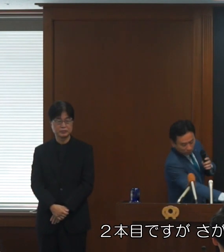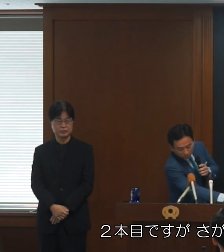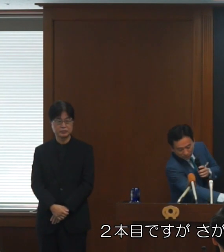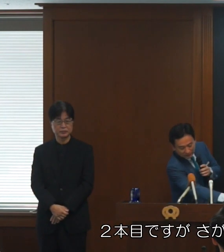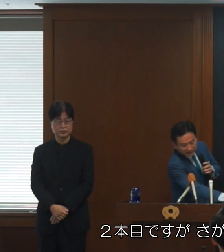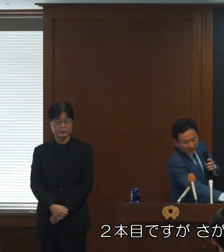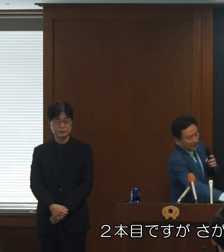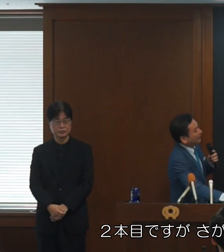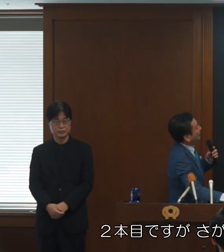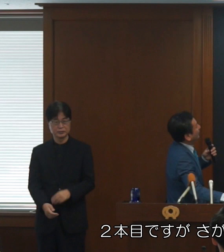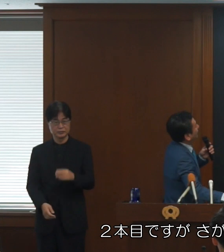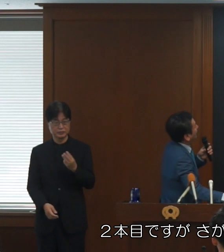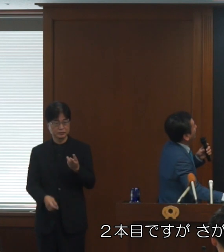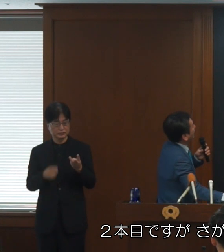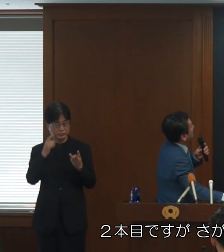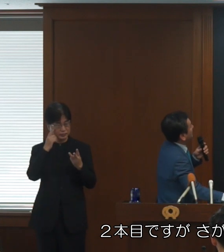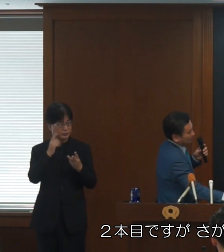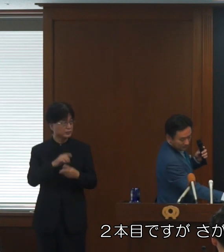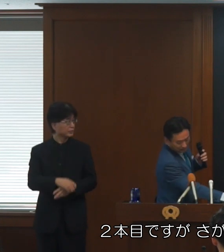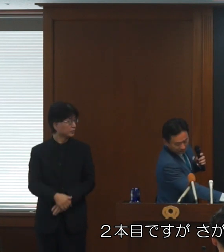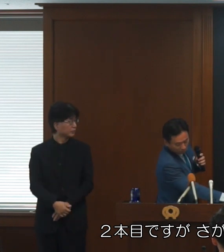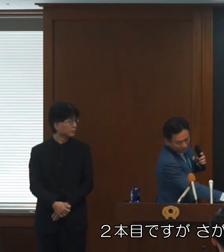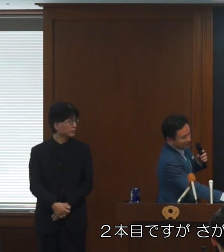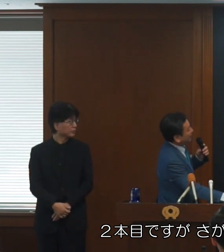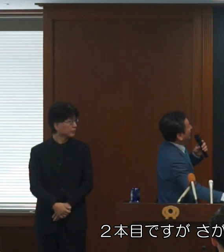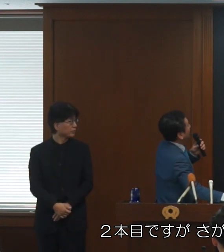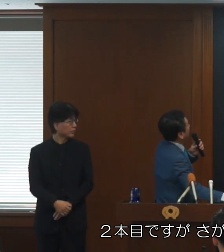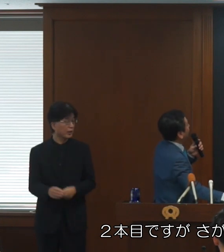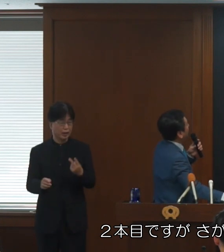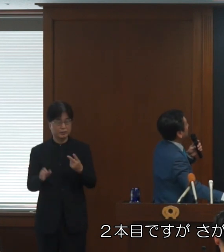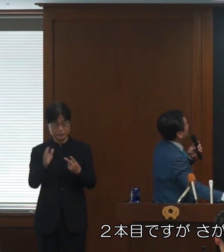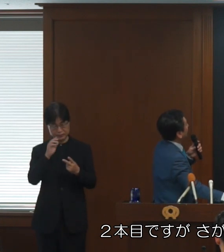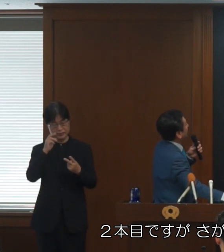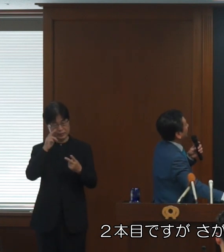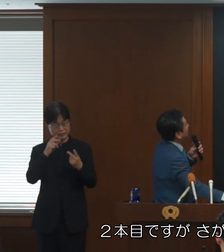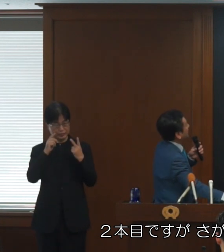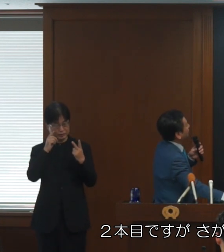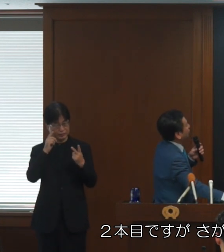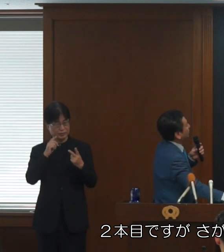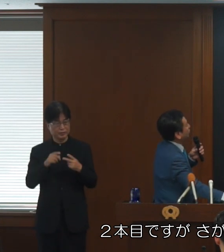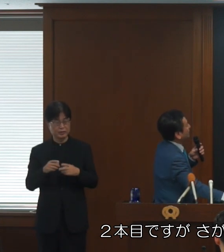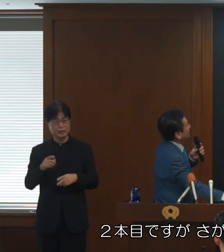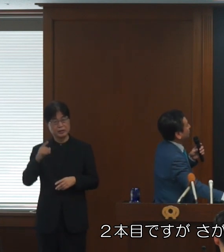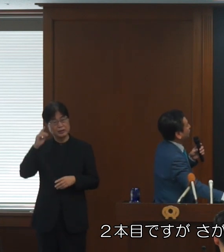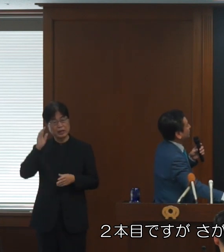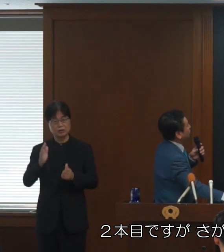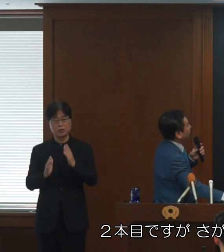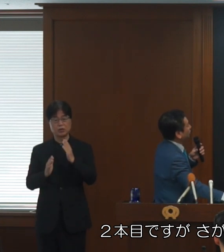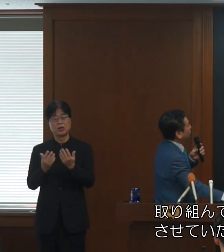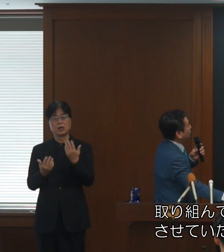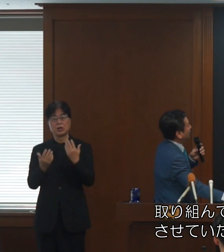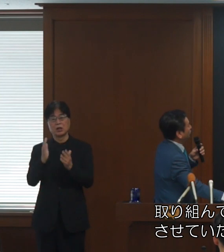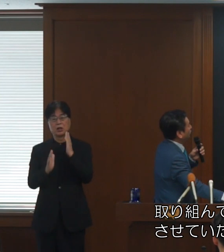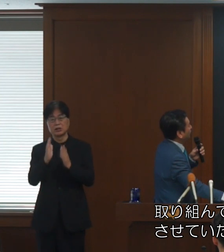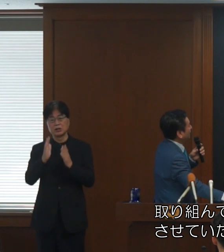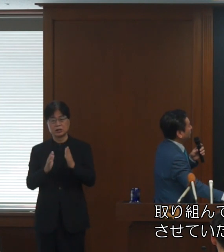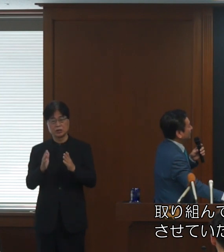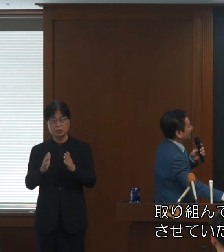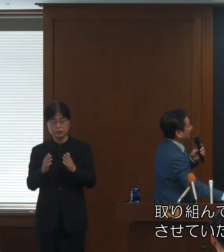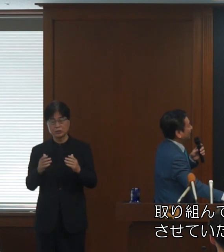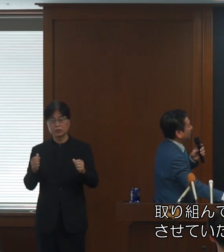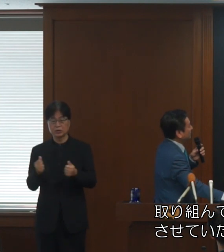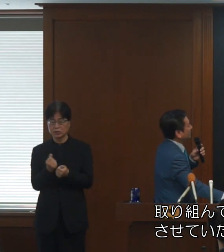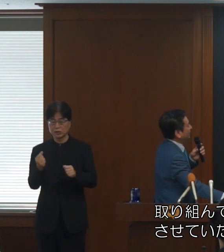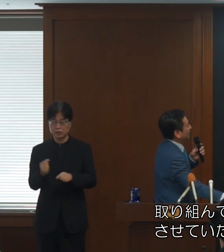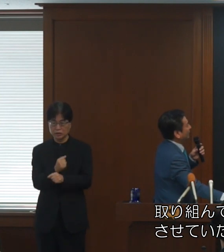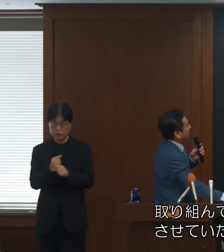3本目ですが2本目ですね2本目ですが佐賀の林業再生プロジェクトに取り組んでいるというお